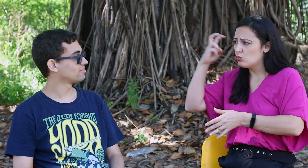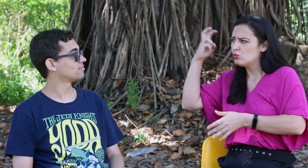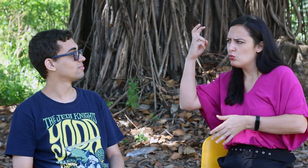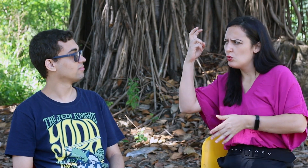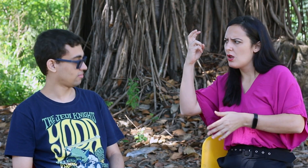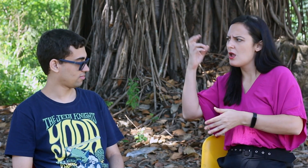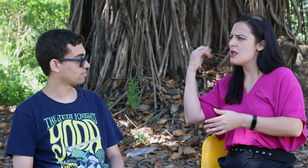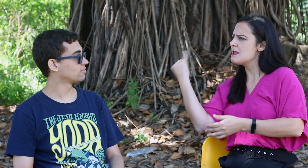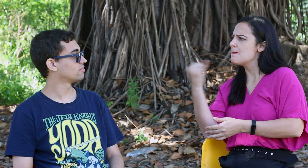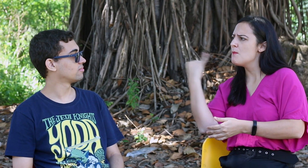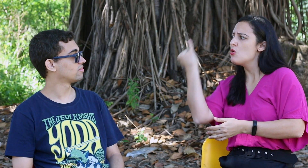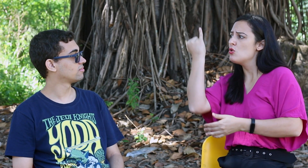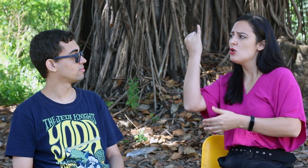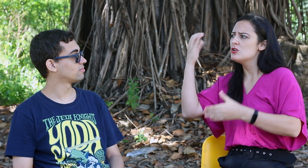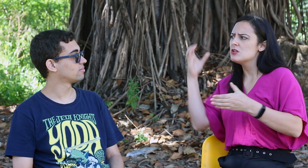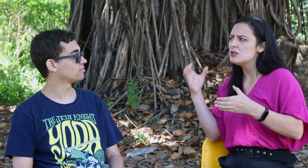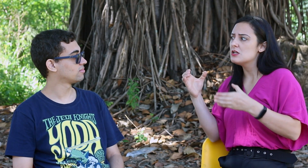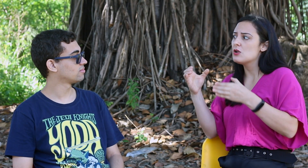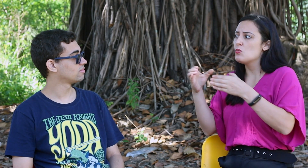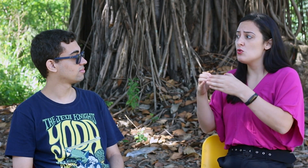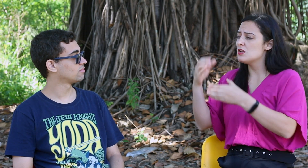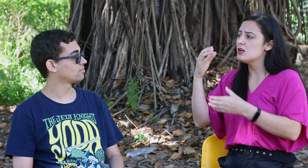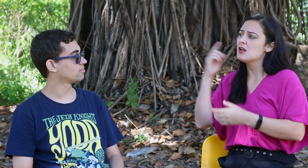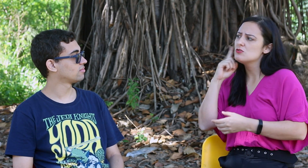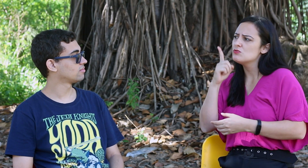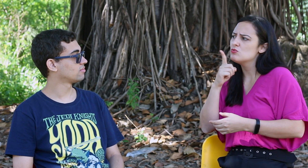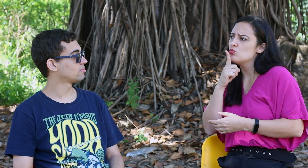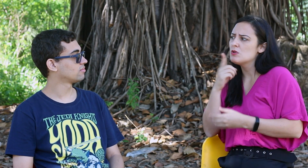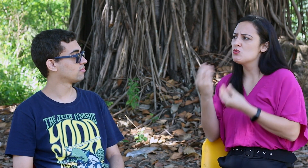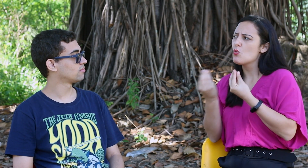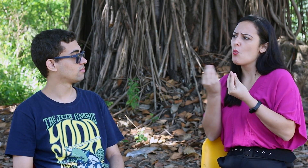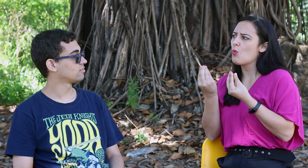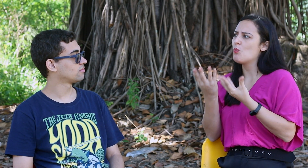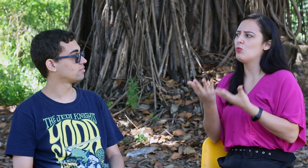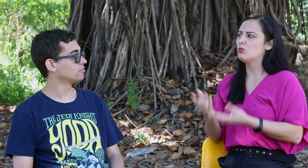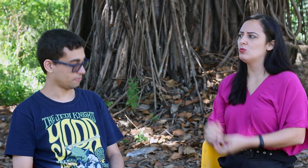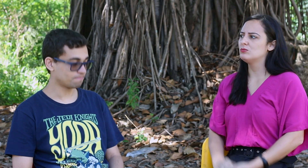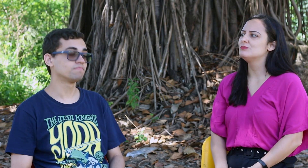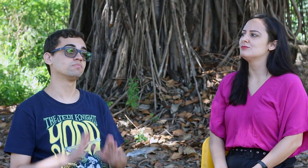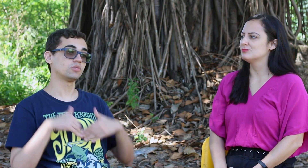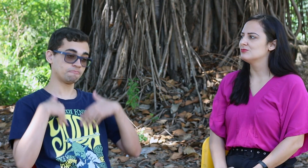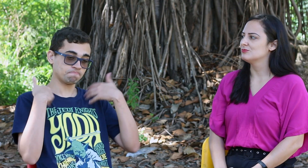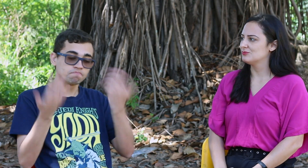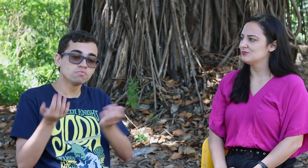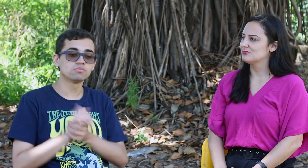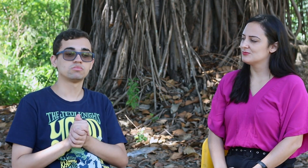cultura fazem a diferença na comunidade surda?